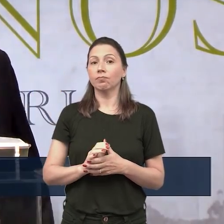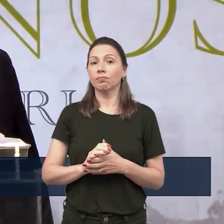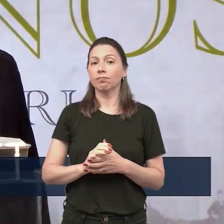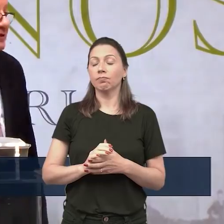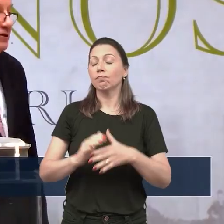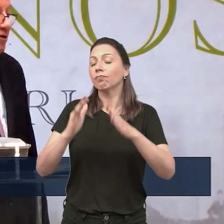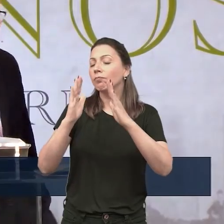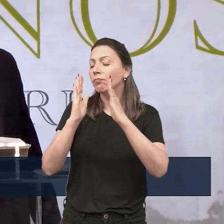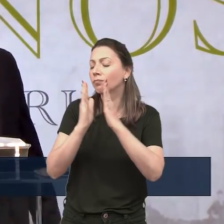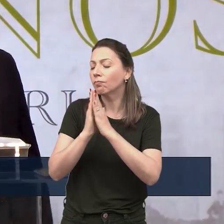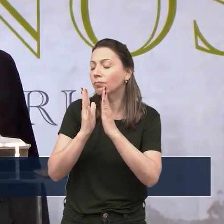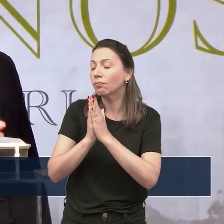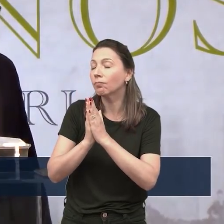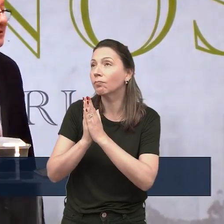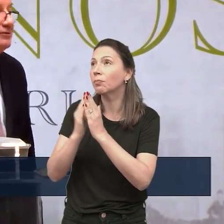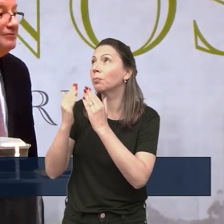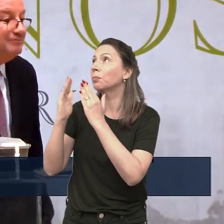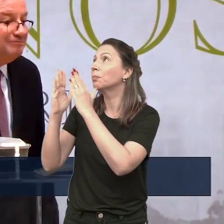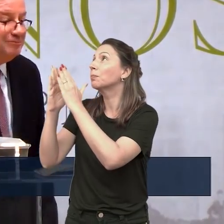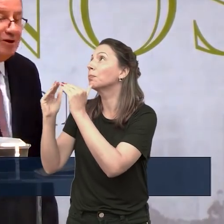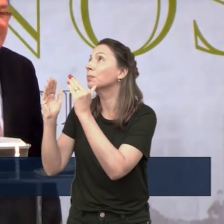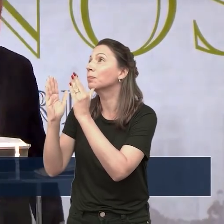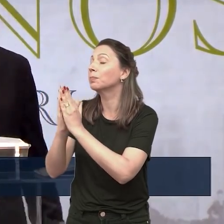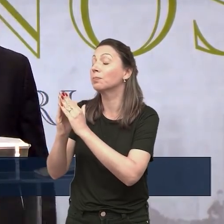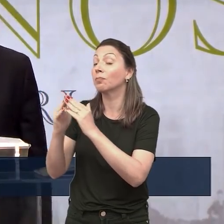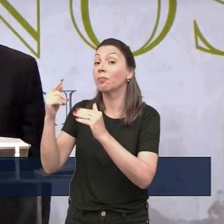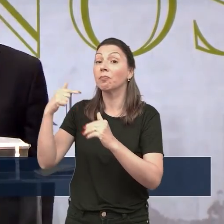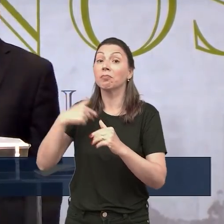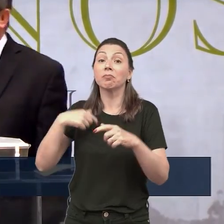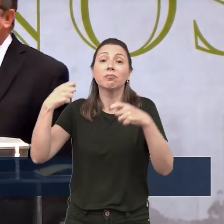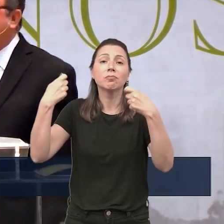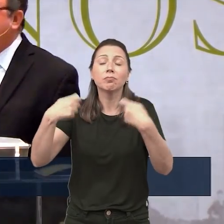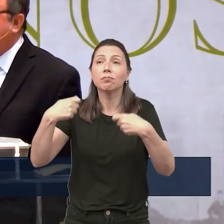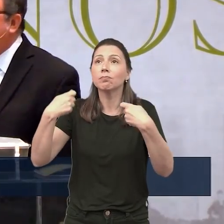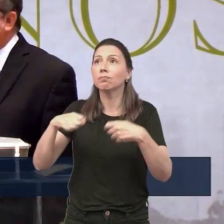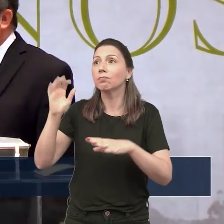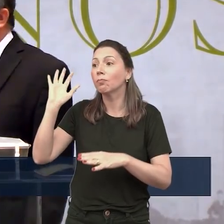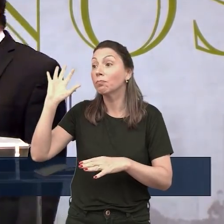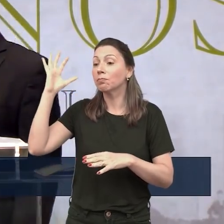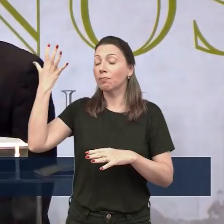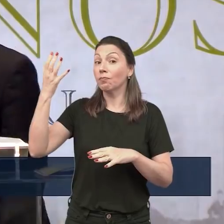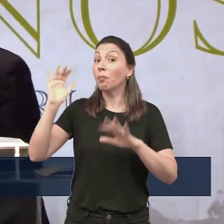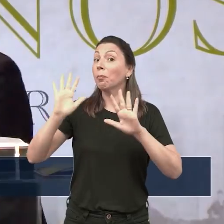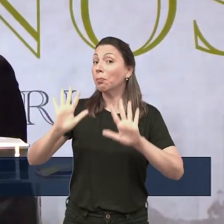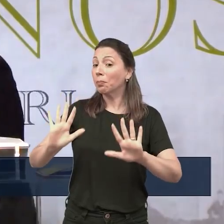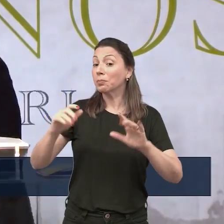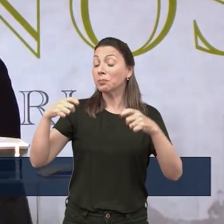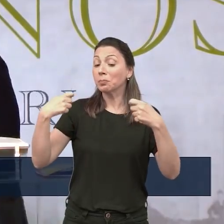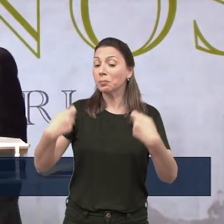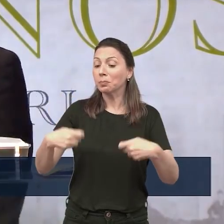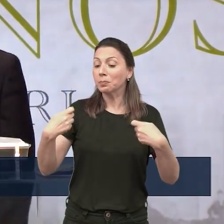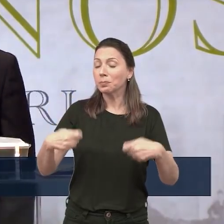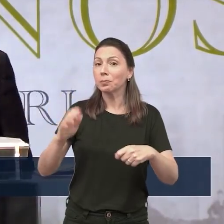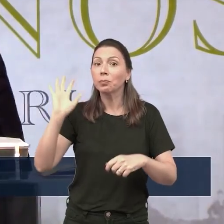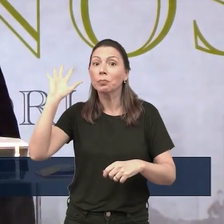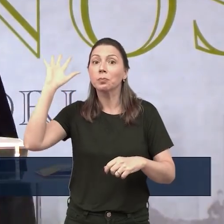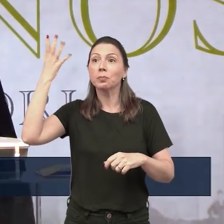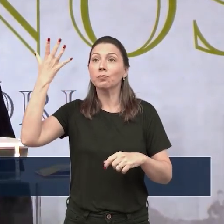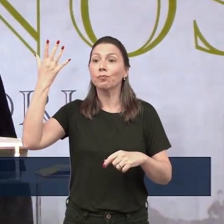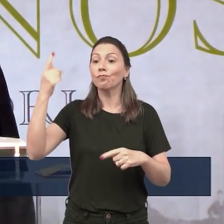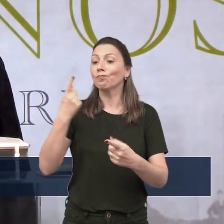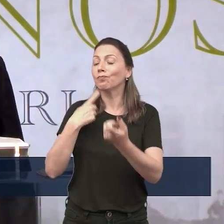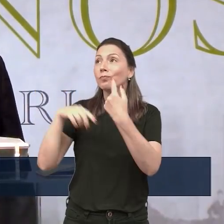e eu vou orar e vou, Senhor, eu preciso tomar uma decisão que seja segundo o que é a tua